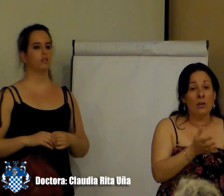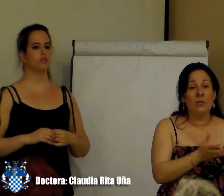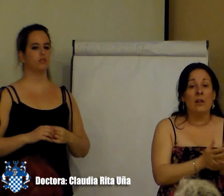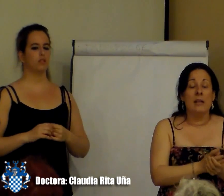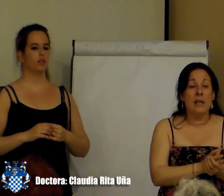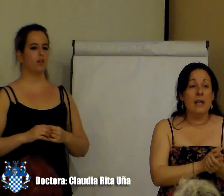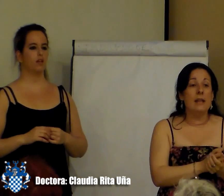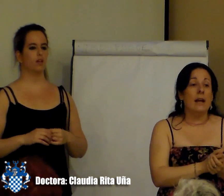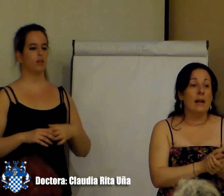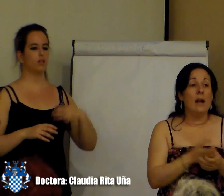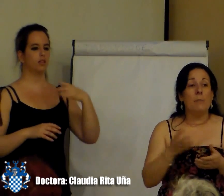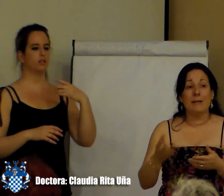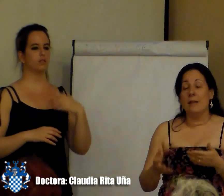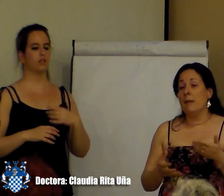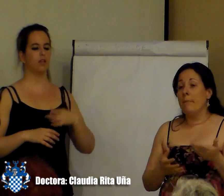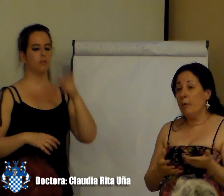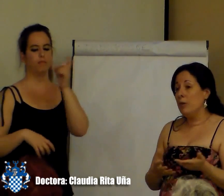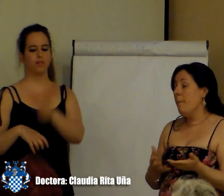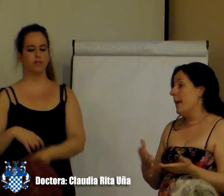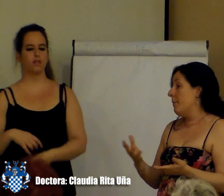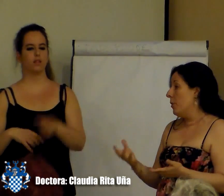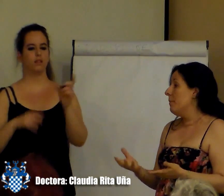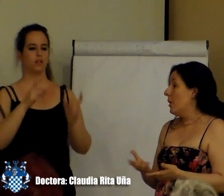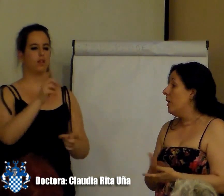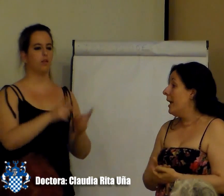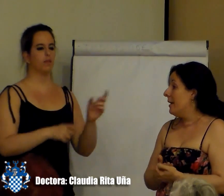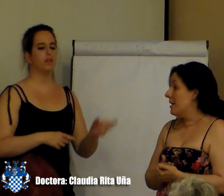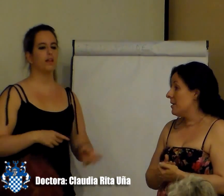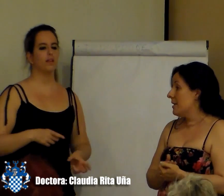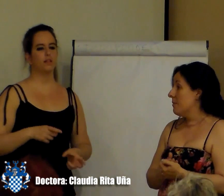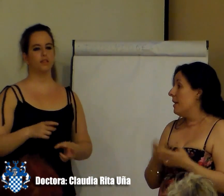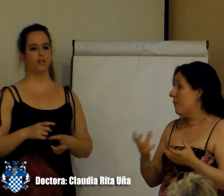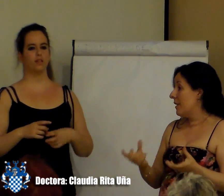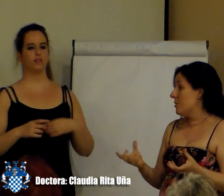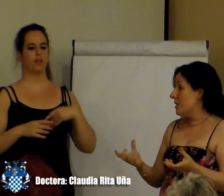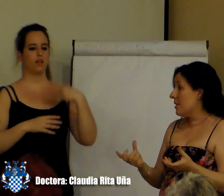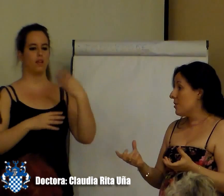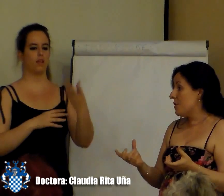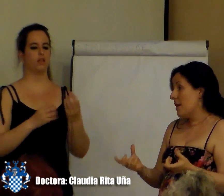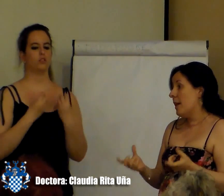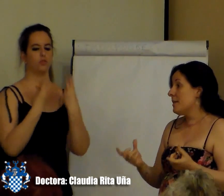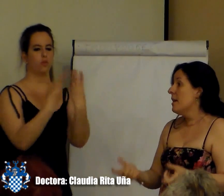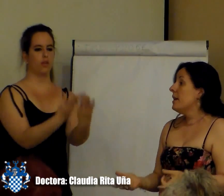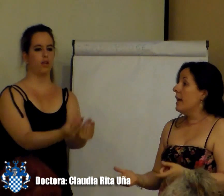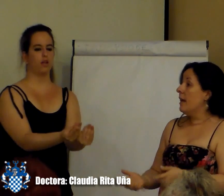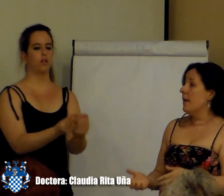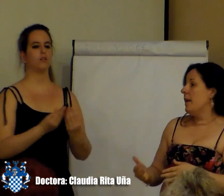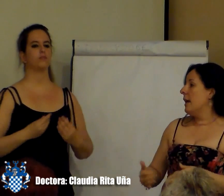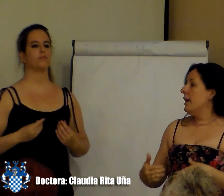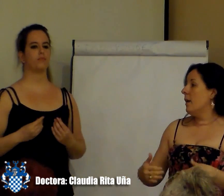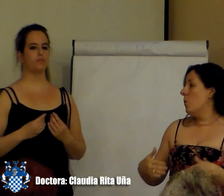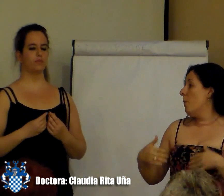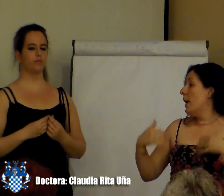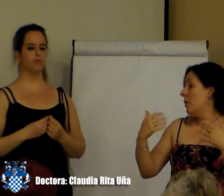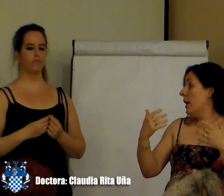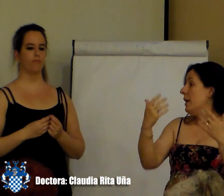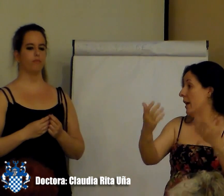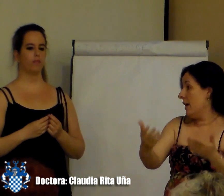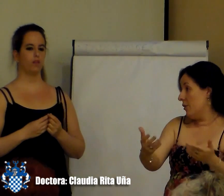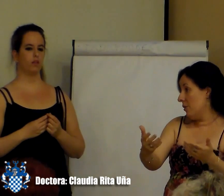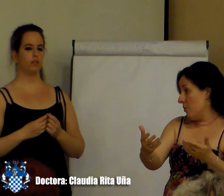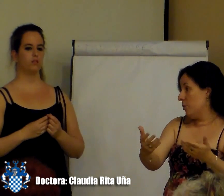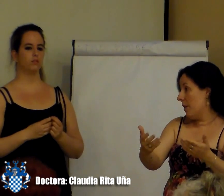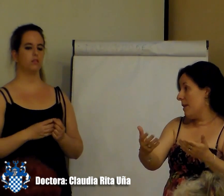de tratarlos y darle al paciente pautas para poder mejorar esas manifestaciones asociadas que le agregan un